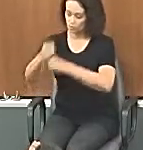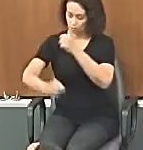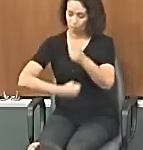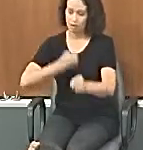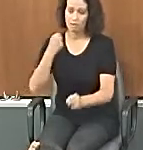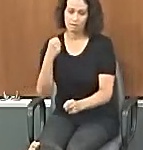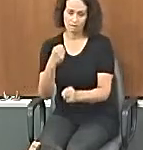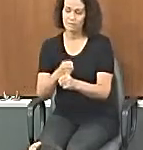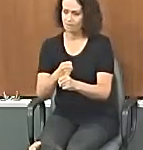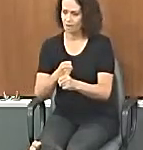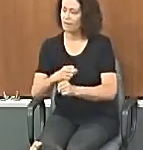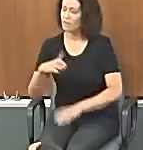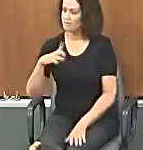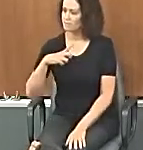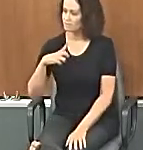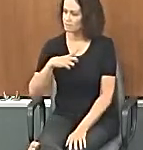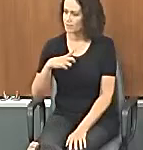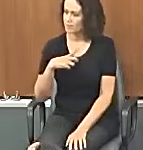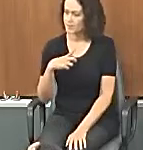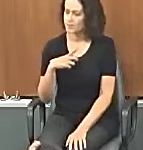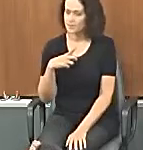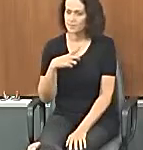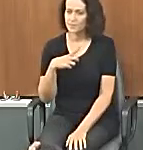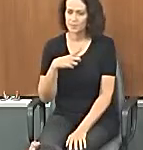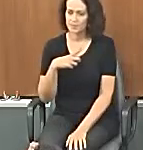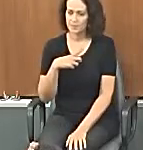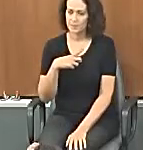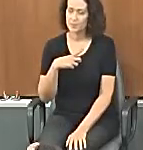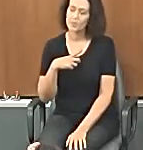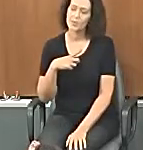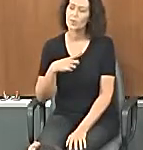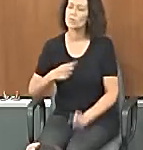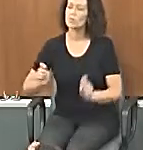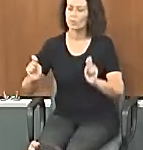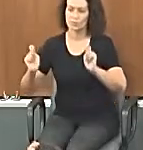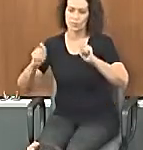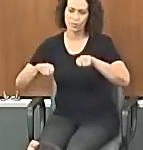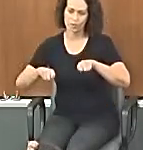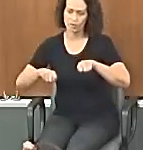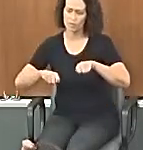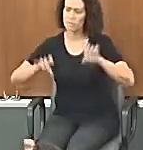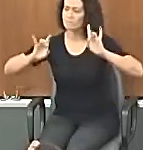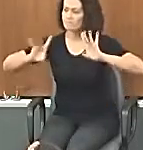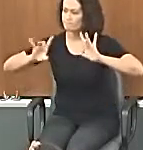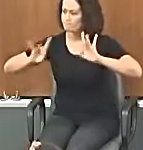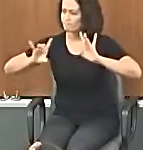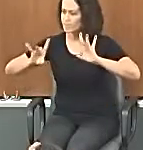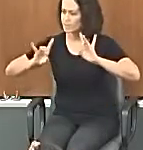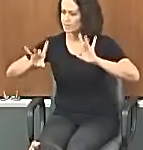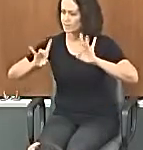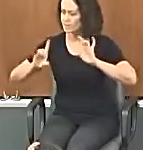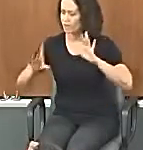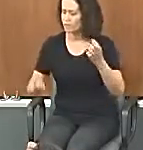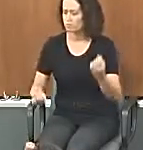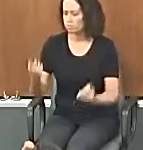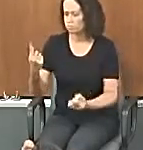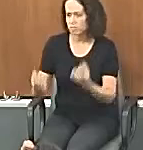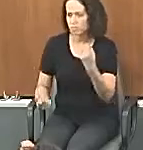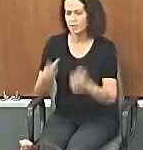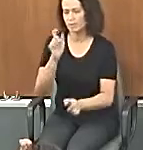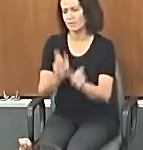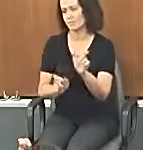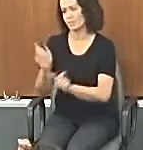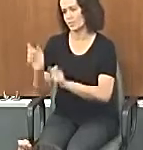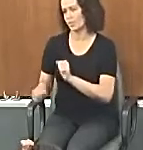nós tenhamos é dar possamos dar um destaque especial para os raros e o